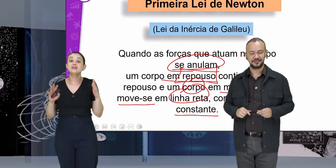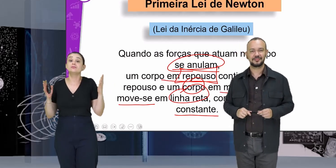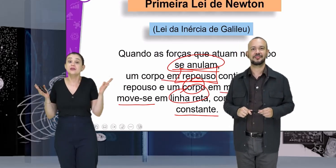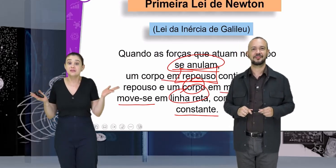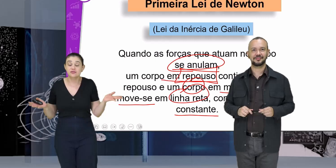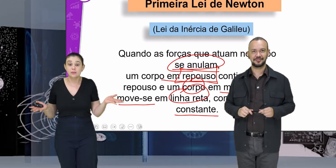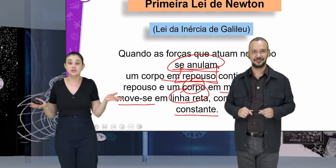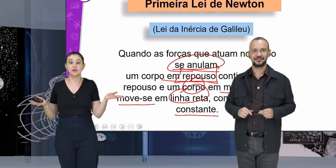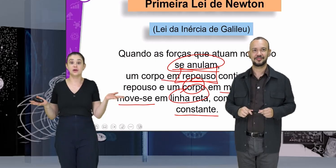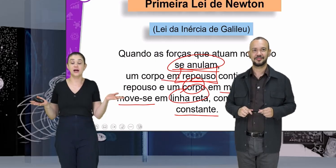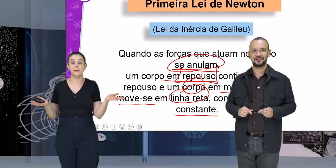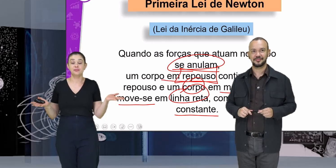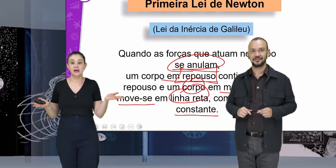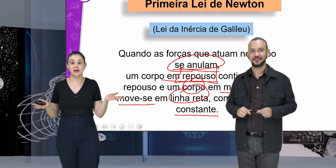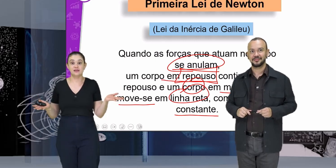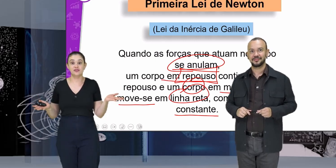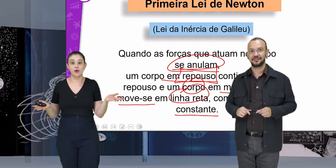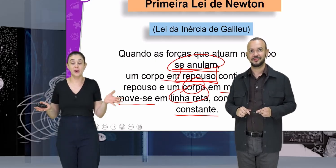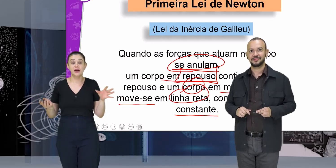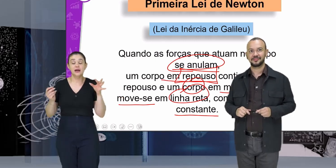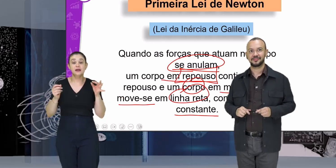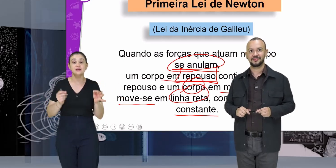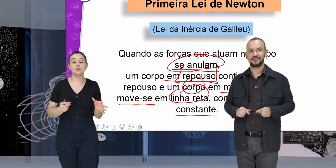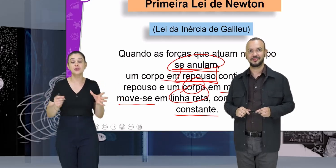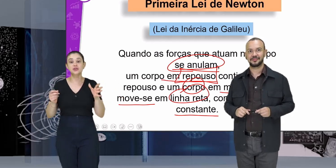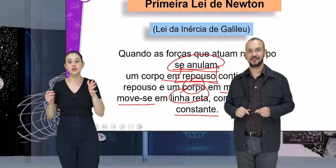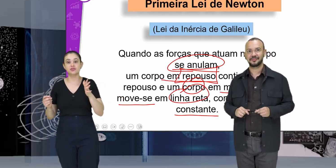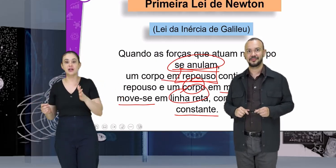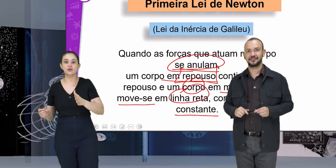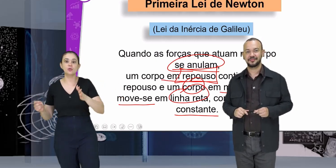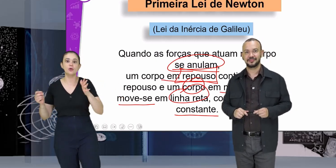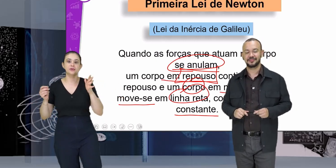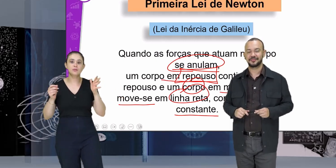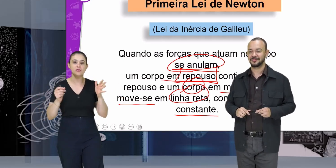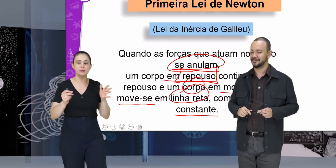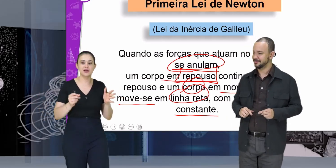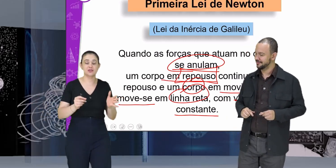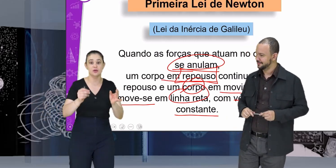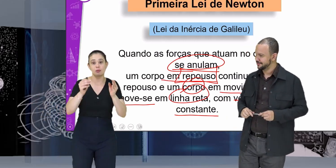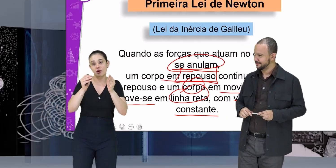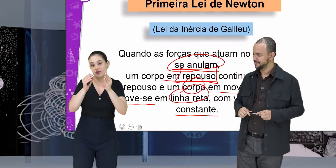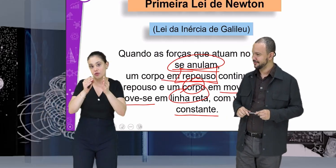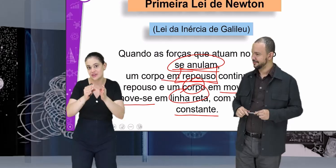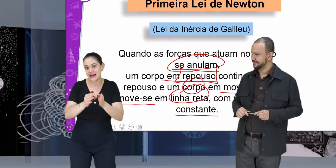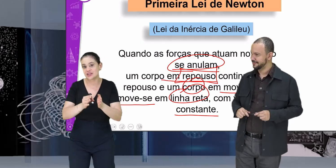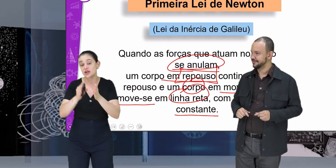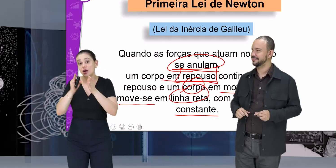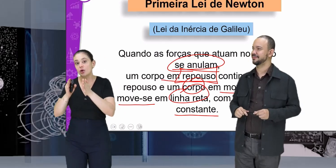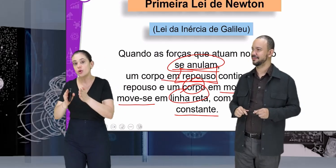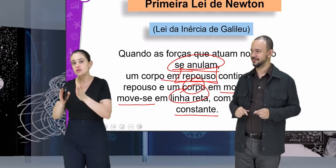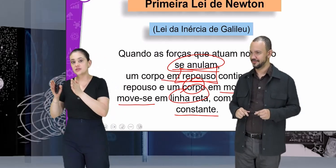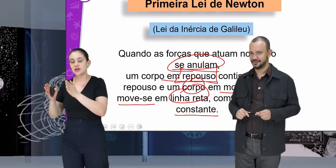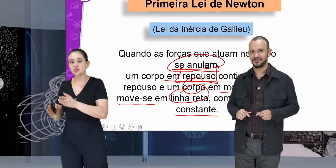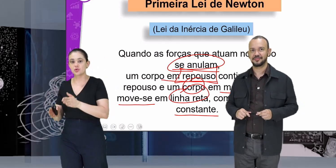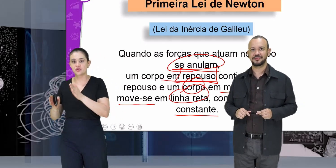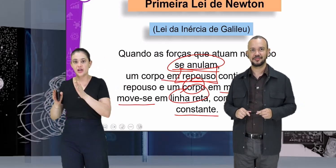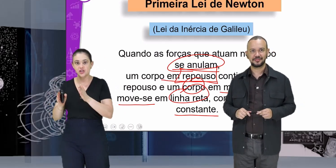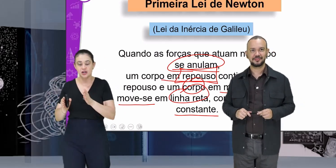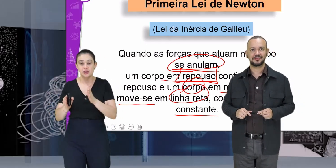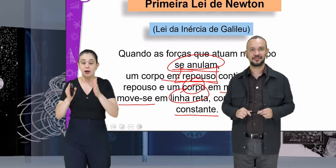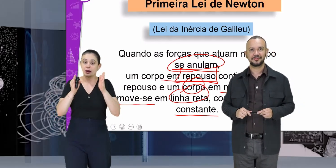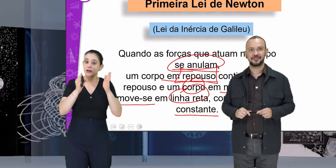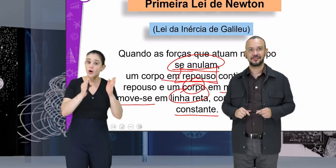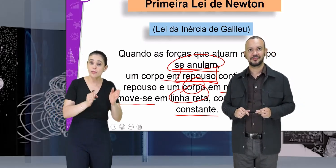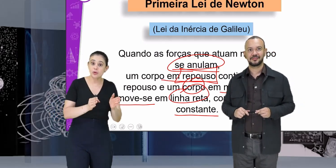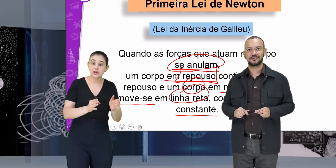na mesmice, vamos colocar dessa forma. Então, quando a gente fala que o corpo está em movimento, só que com a velocidade constante, ou